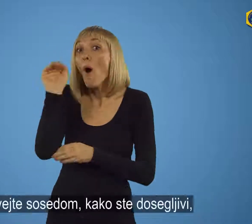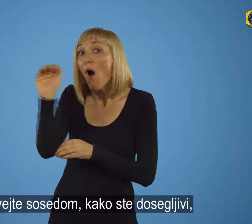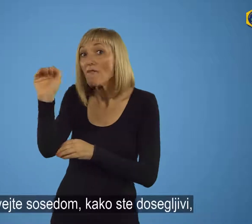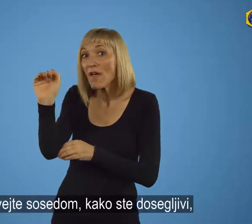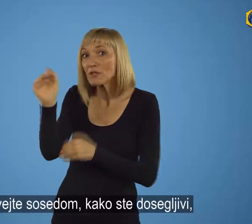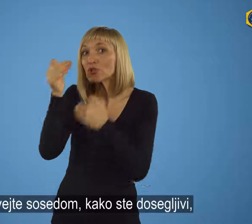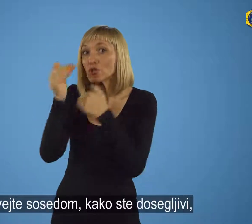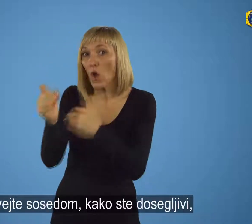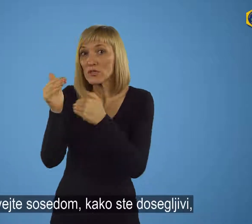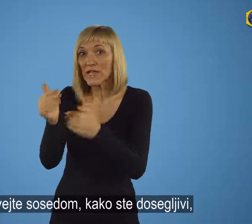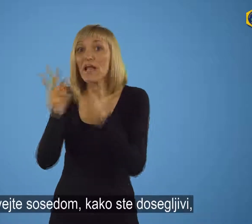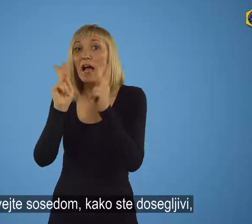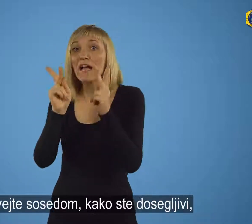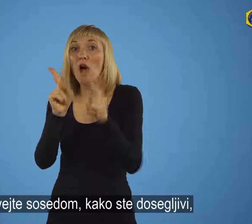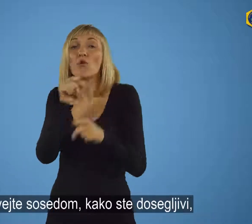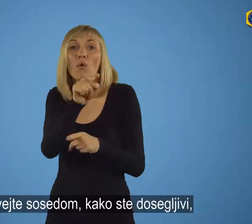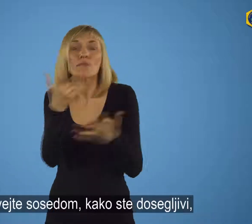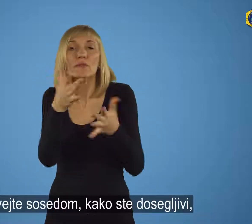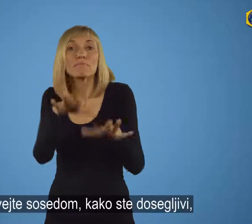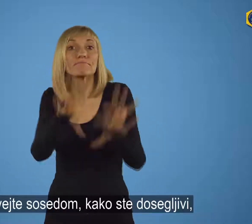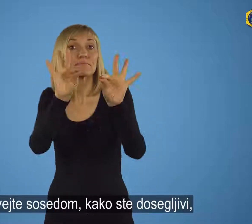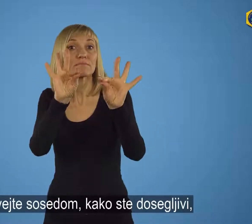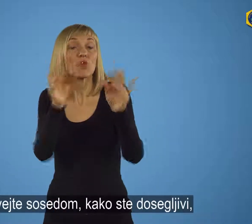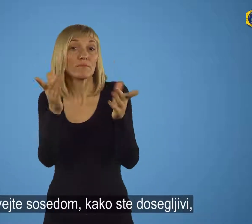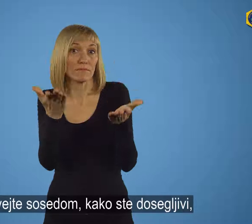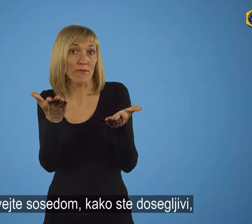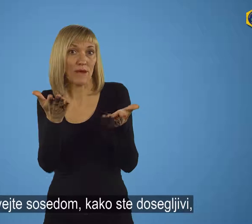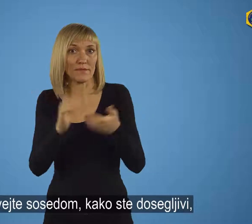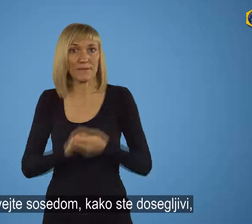Povejte sosedom, kako ste dosegljivi.